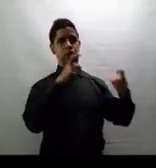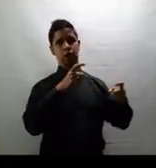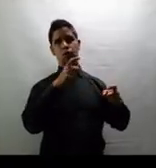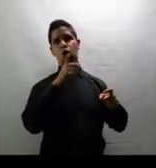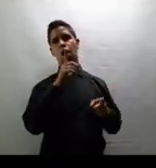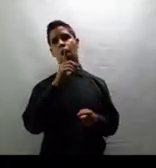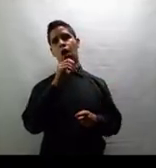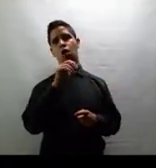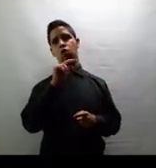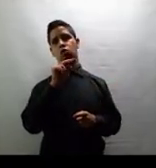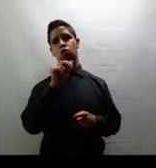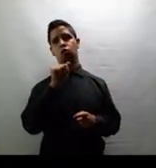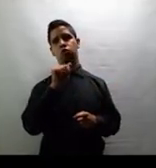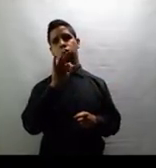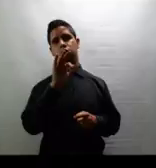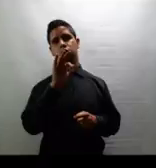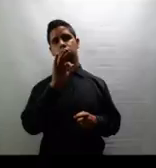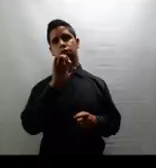fela